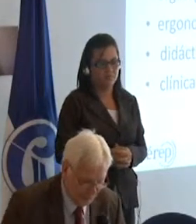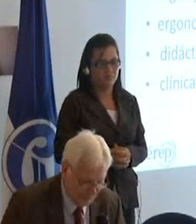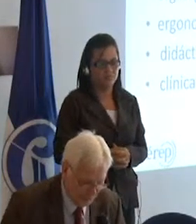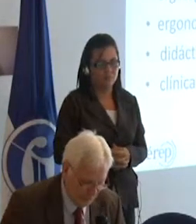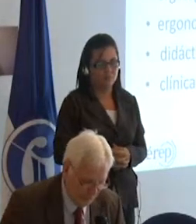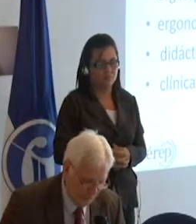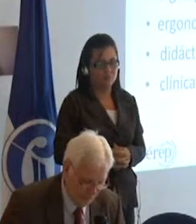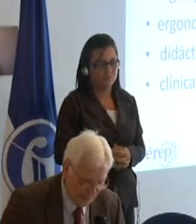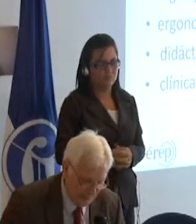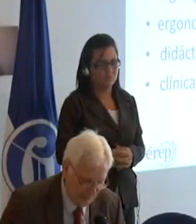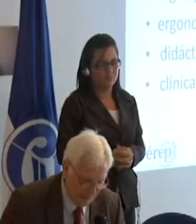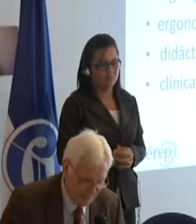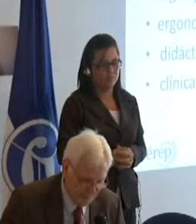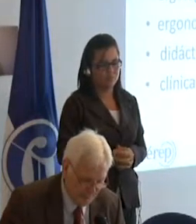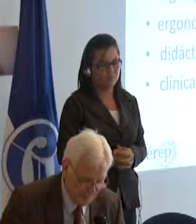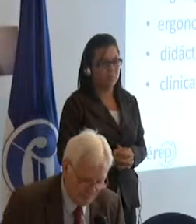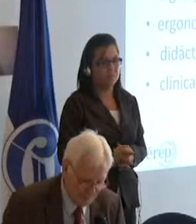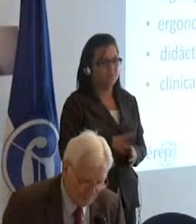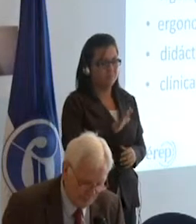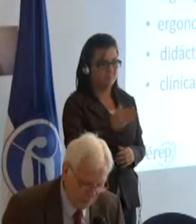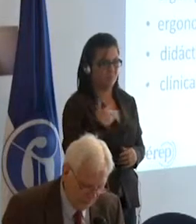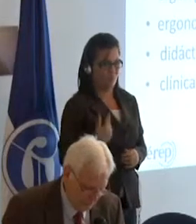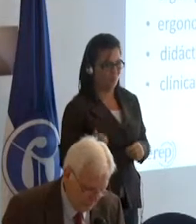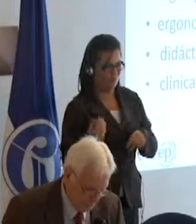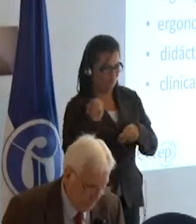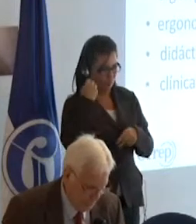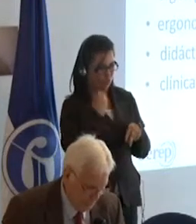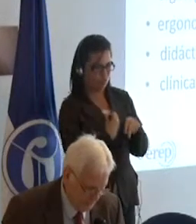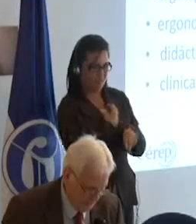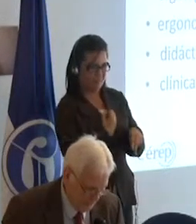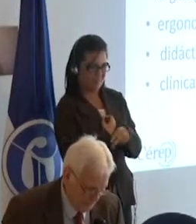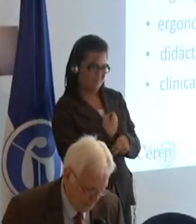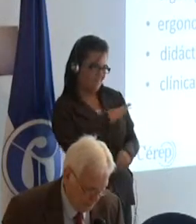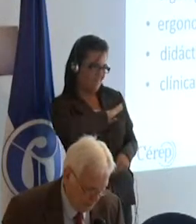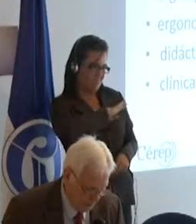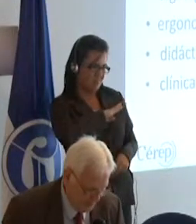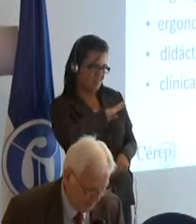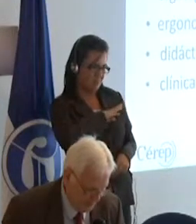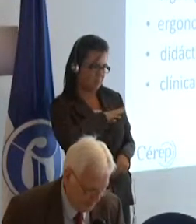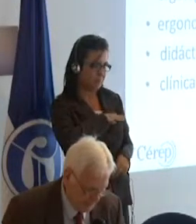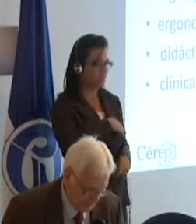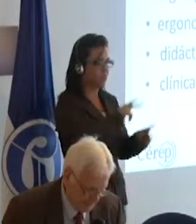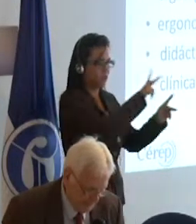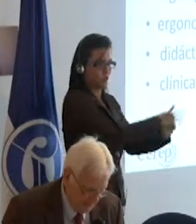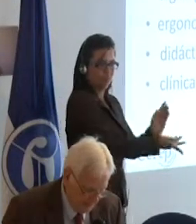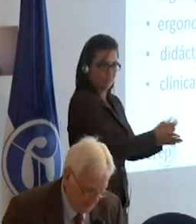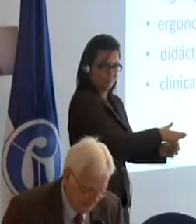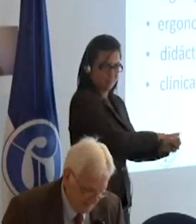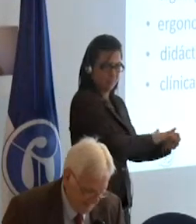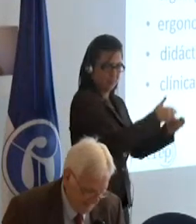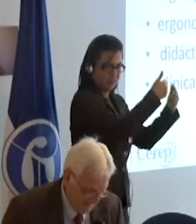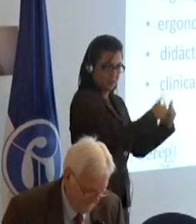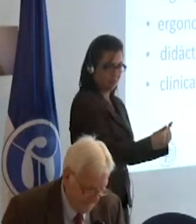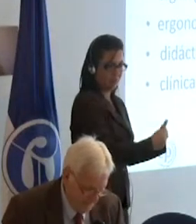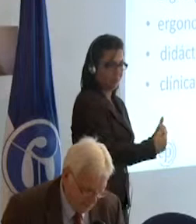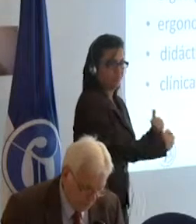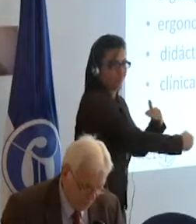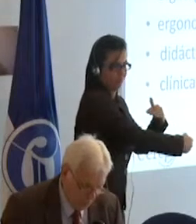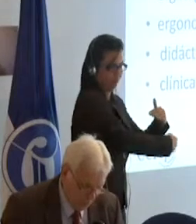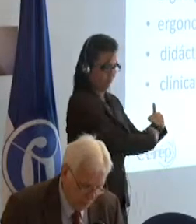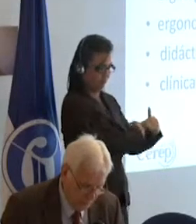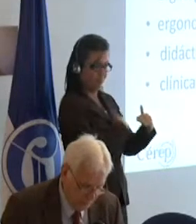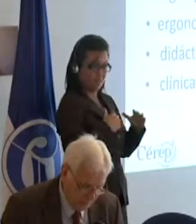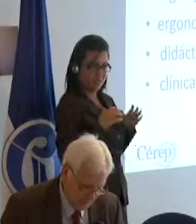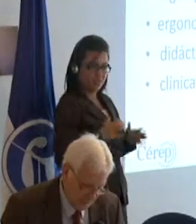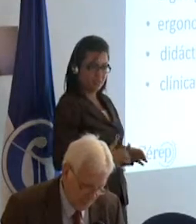cuando un docente de secundaria recibe alumnos en situación de discapacidad por primera vez en su clase,